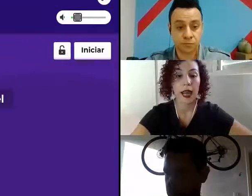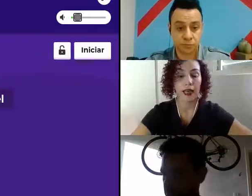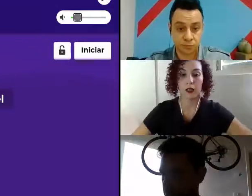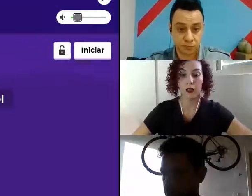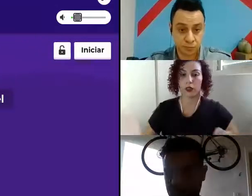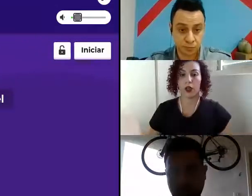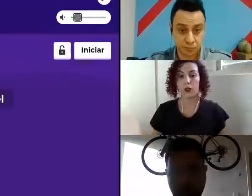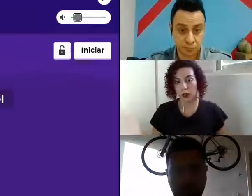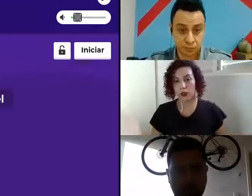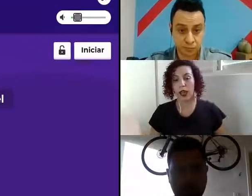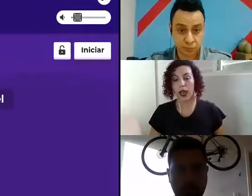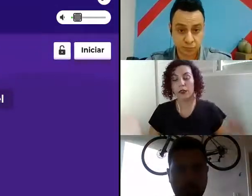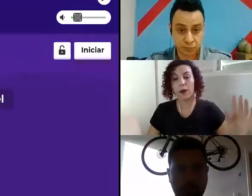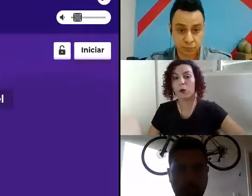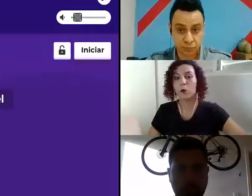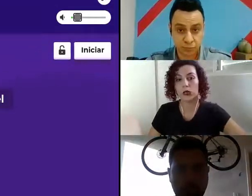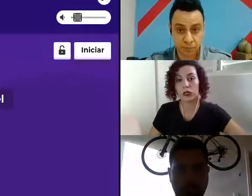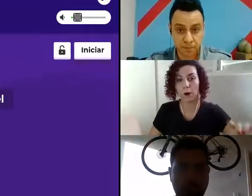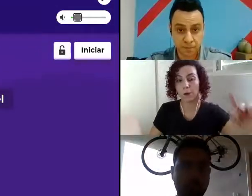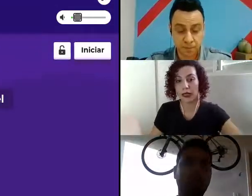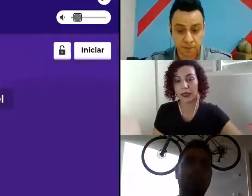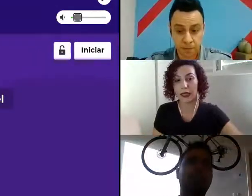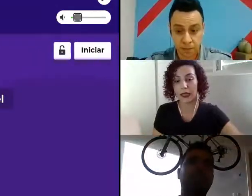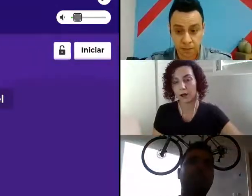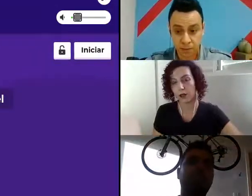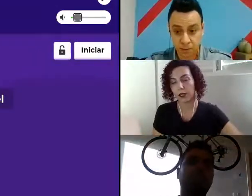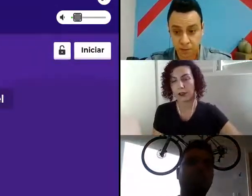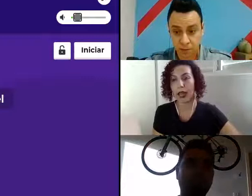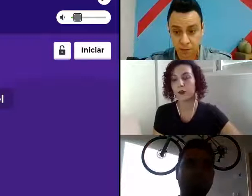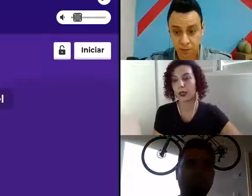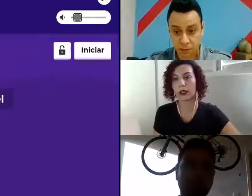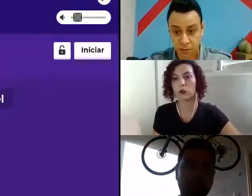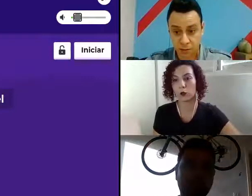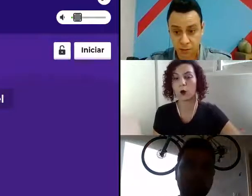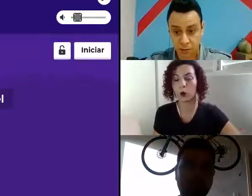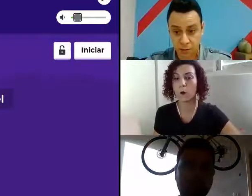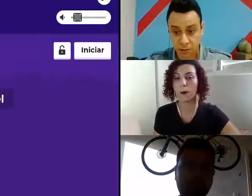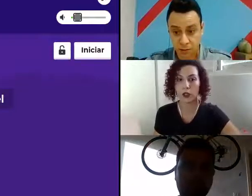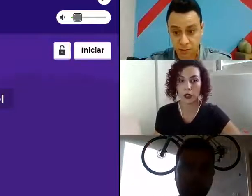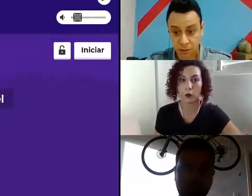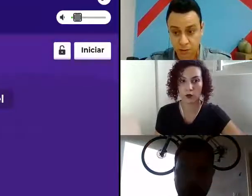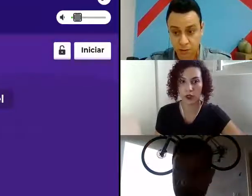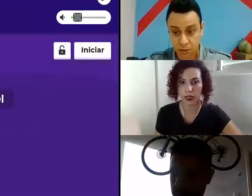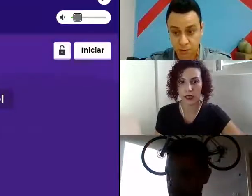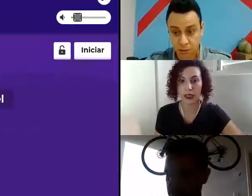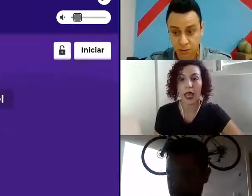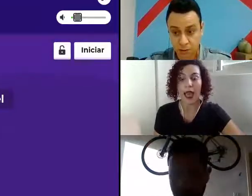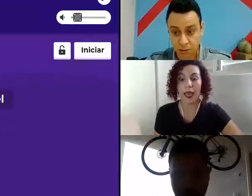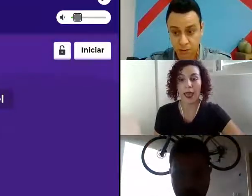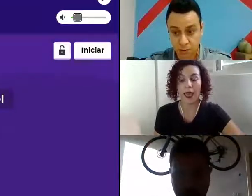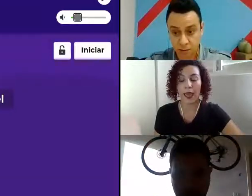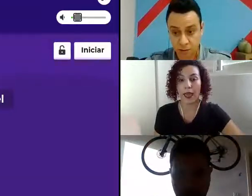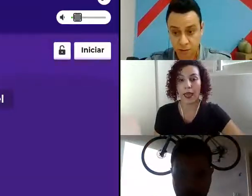E aí, gente, é o seguinte, as perguntas vão aparecer aqui, tá? Na janela do Zoom que eu estou compartilhando com vocês.